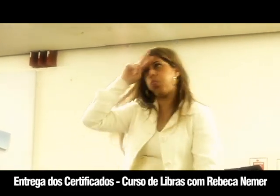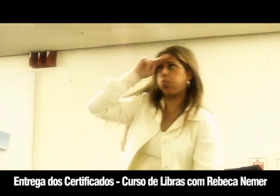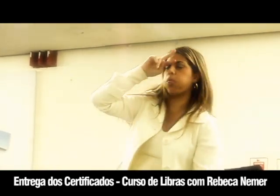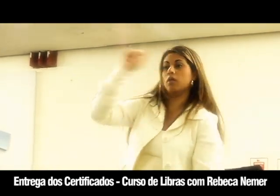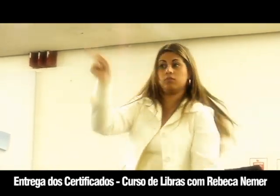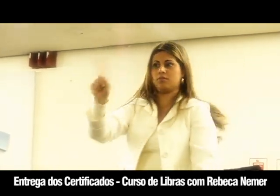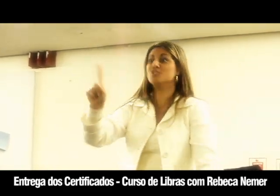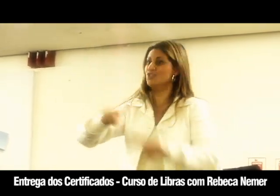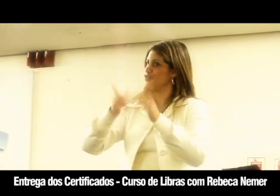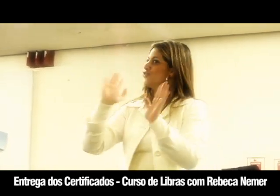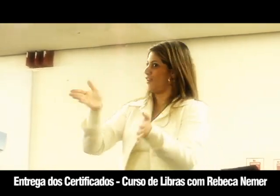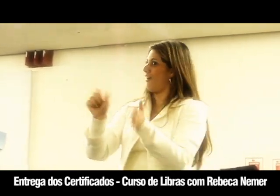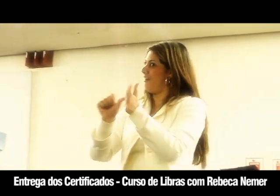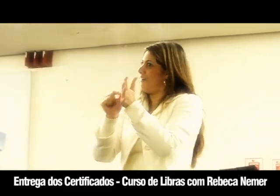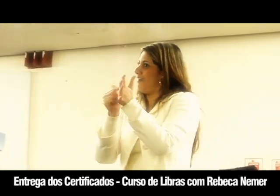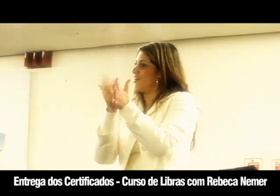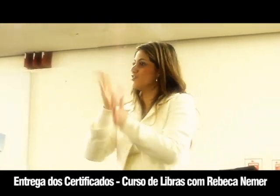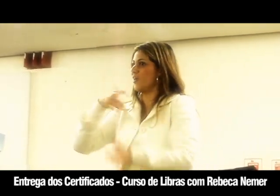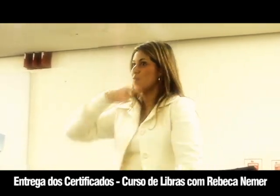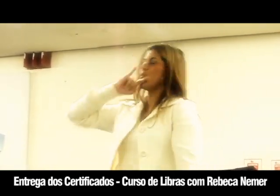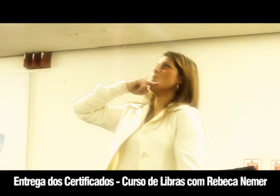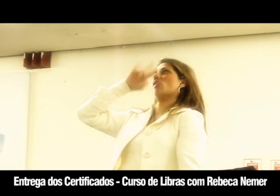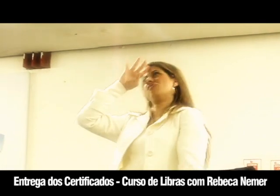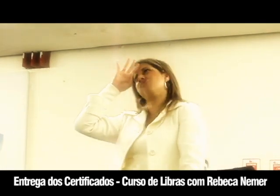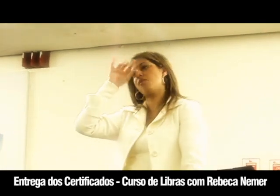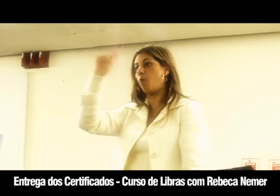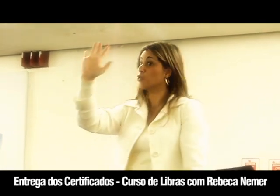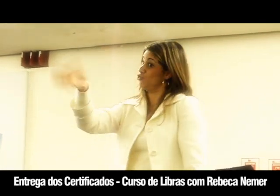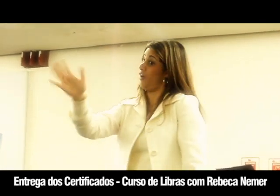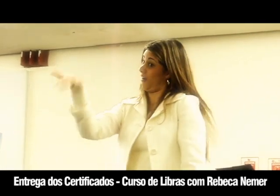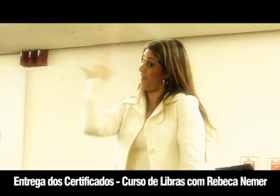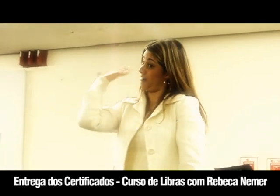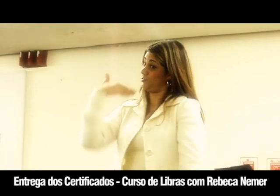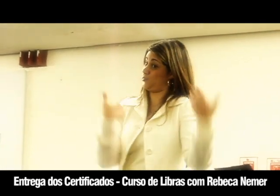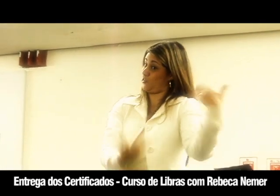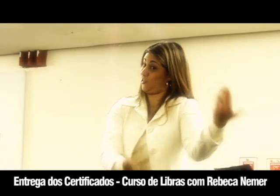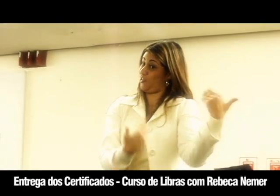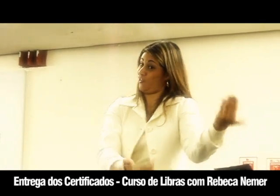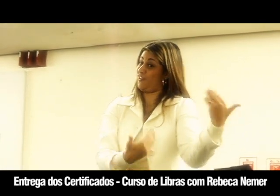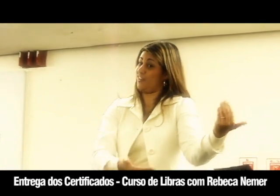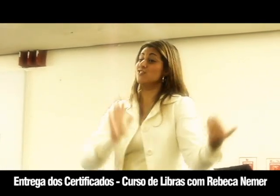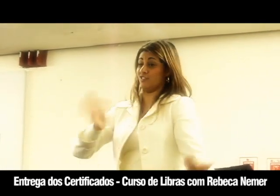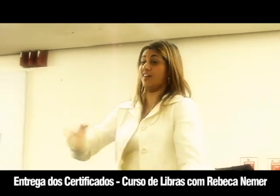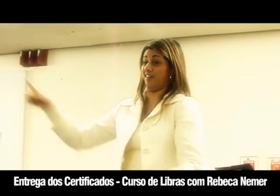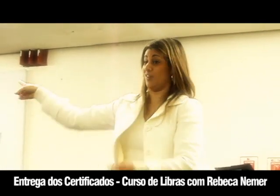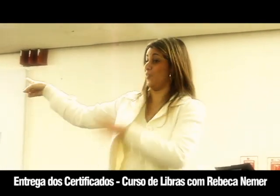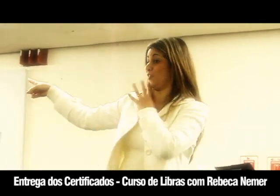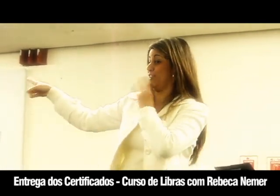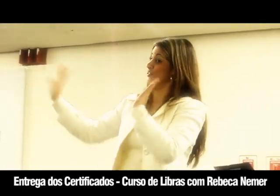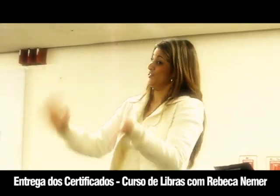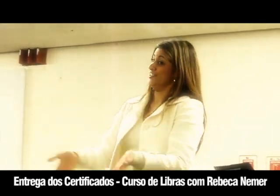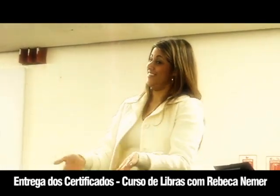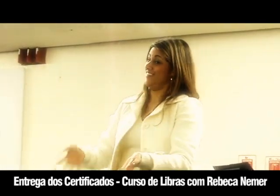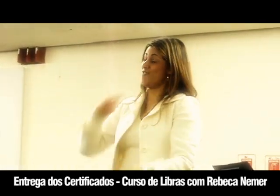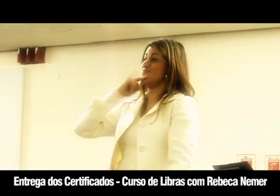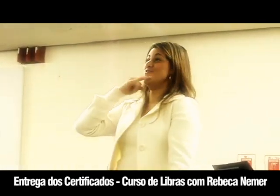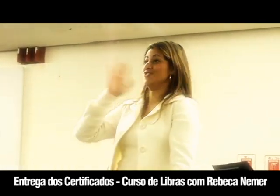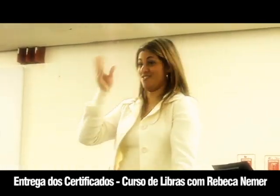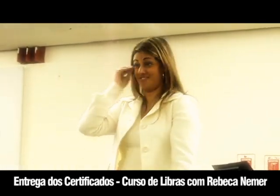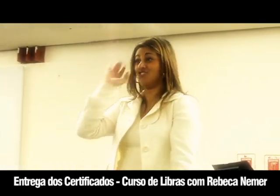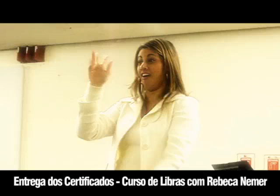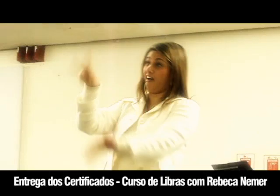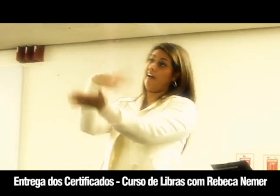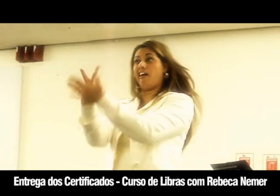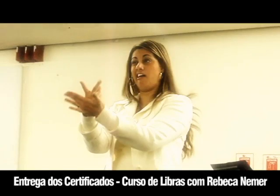eu já amarrei o fogo algumas vezes. É claro, na minha juventude eu não era crente. Eu sei o que é cair